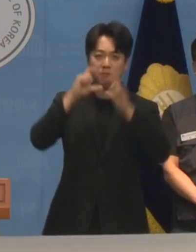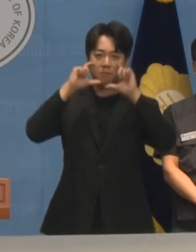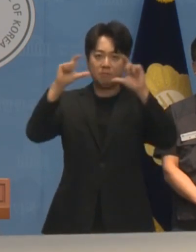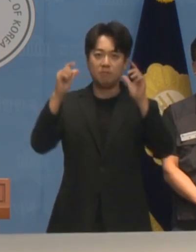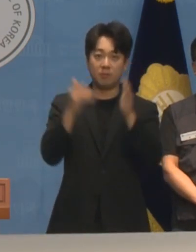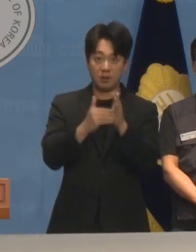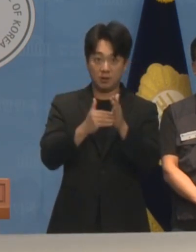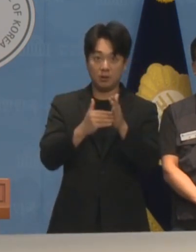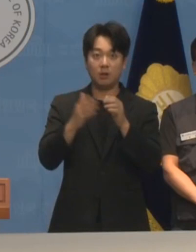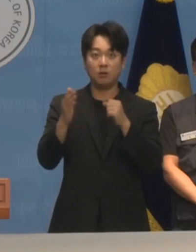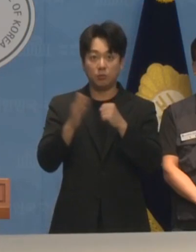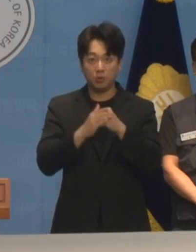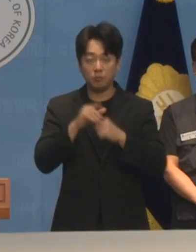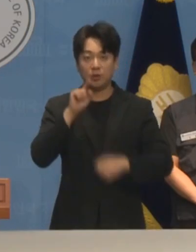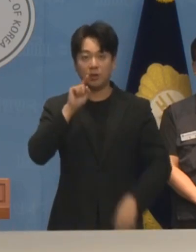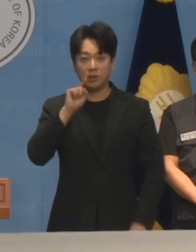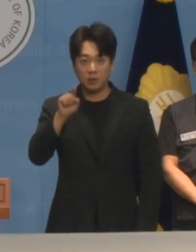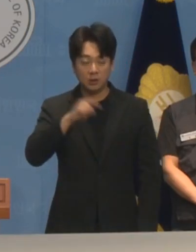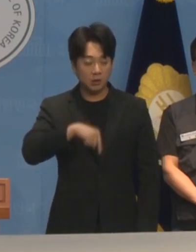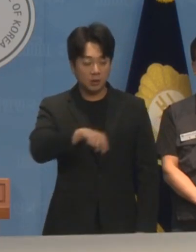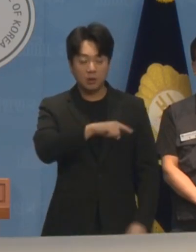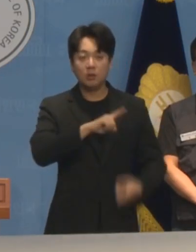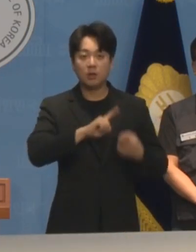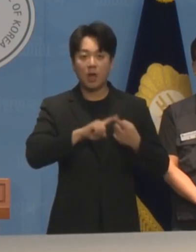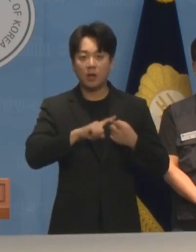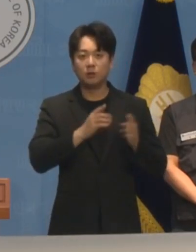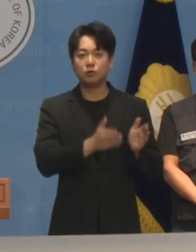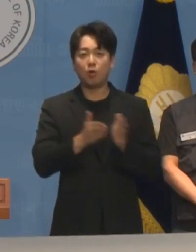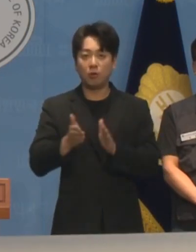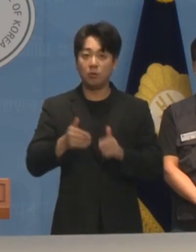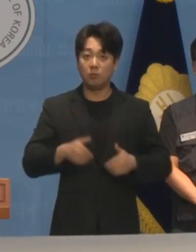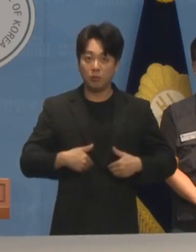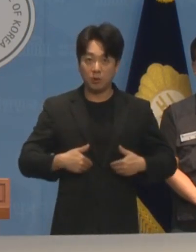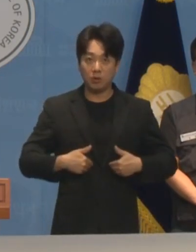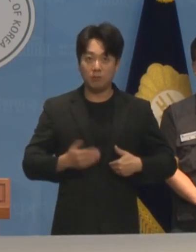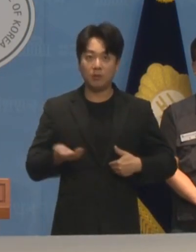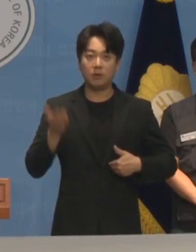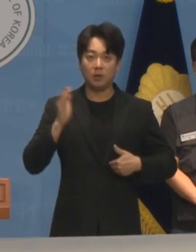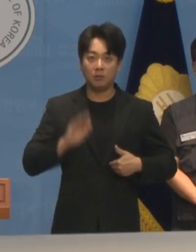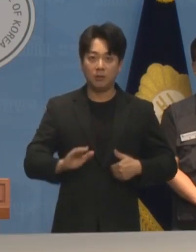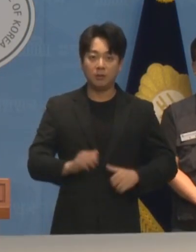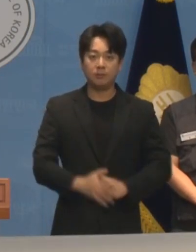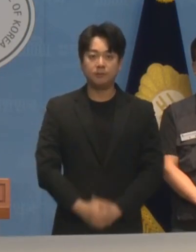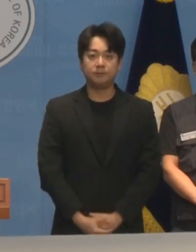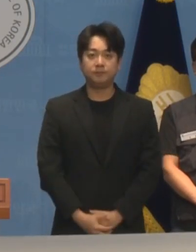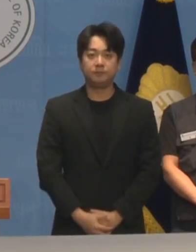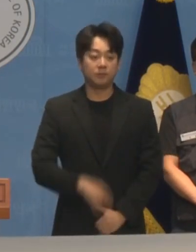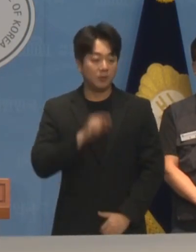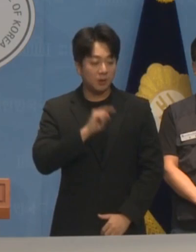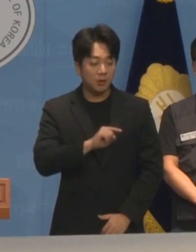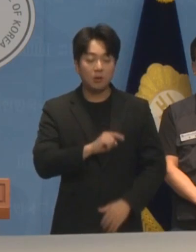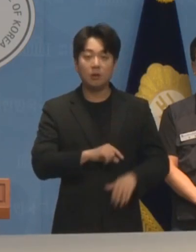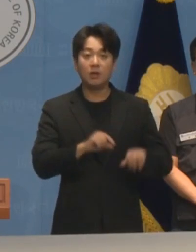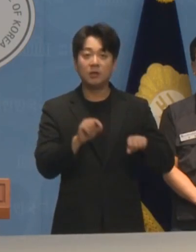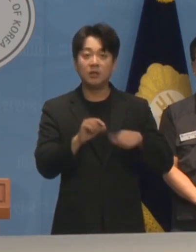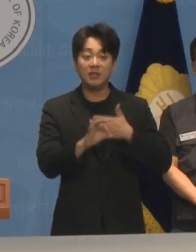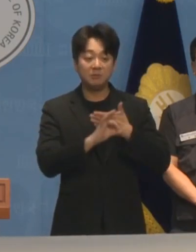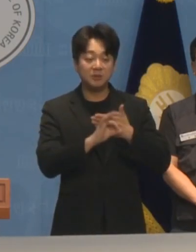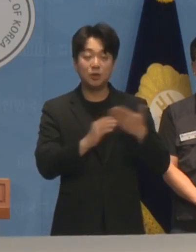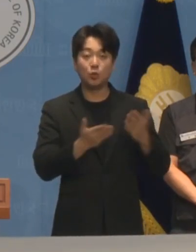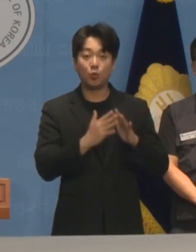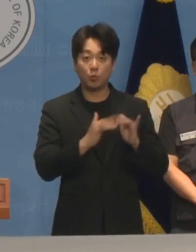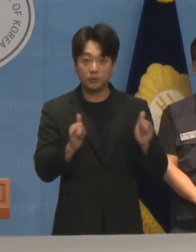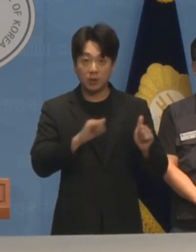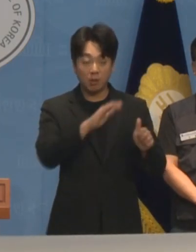인소싱이 불가피하다고 얘기합니다. 공정과 인원 모두 정규직 공정으로 전환하면 되는 일인데 누가